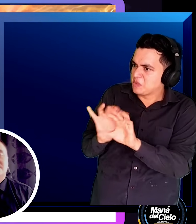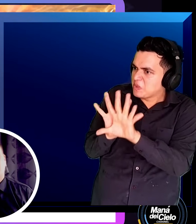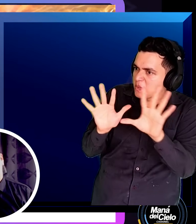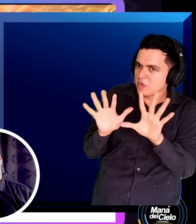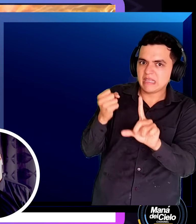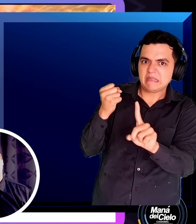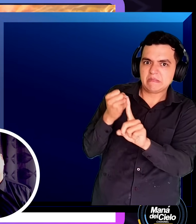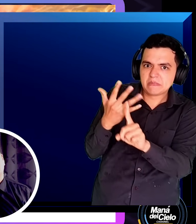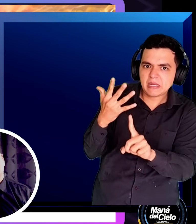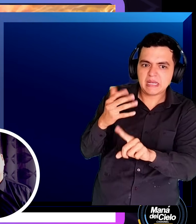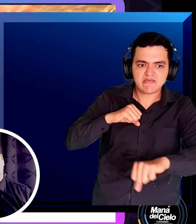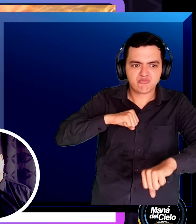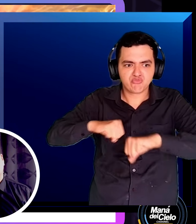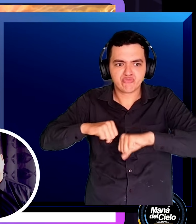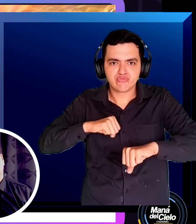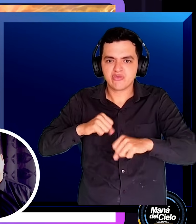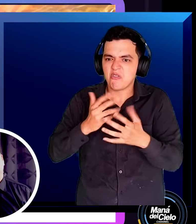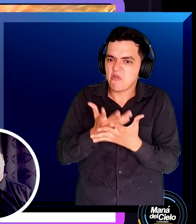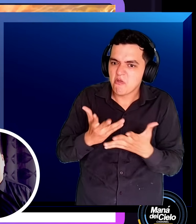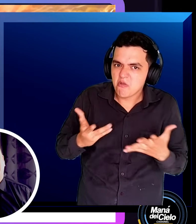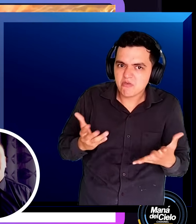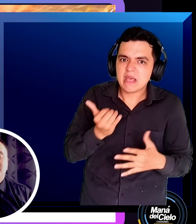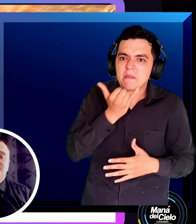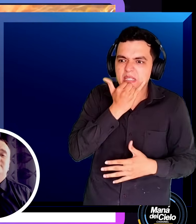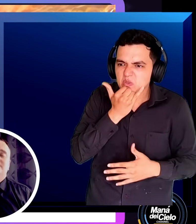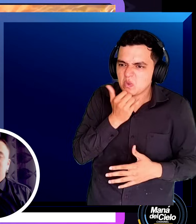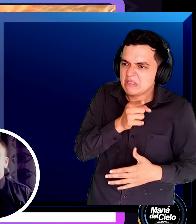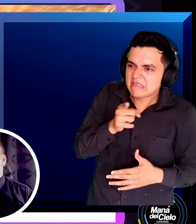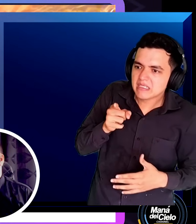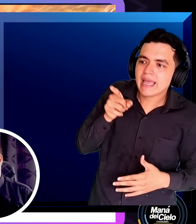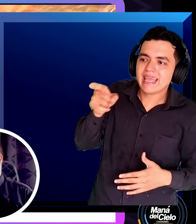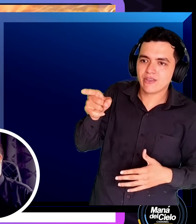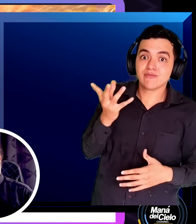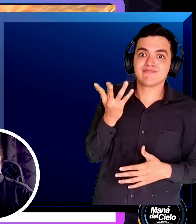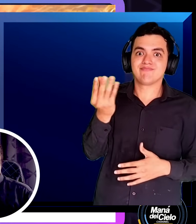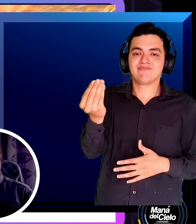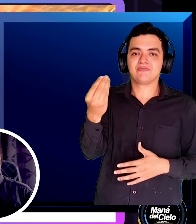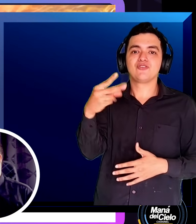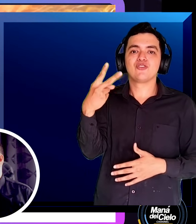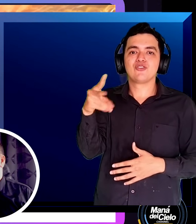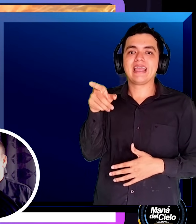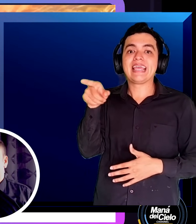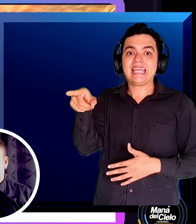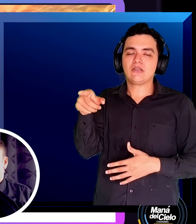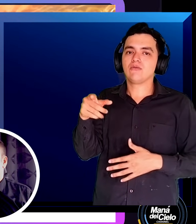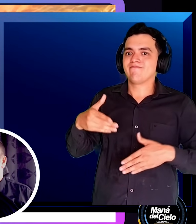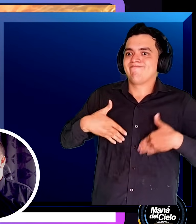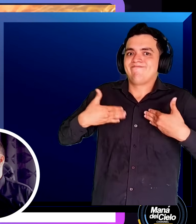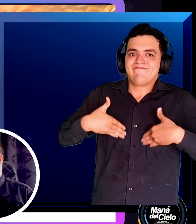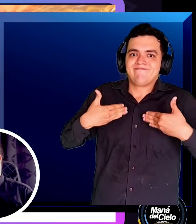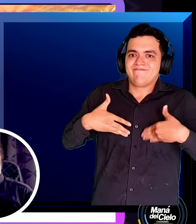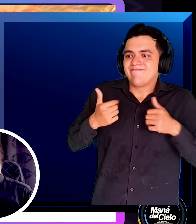precisamente que el ayuno, ¿qué significa?